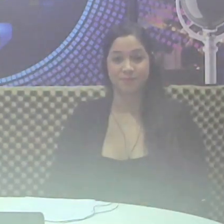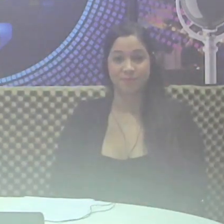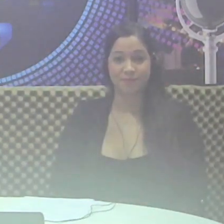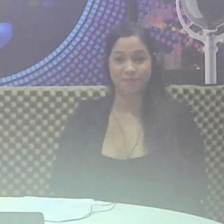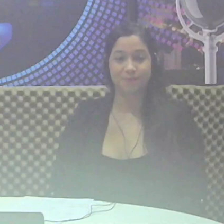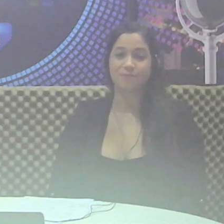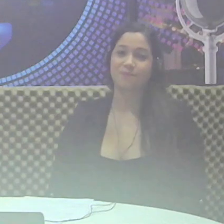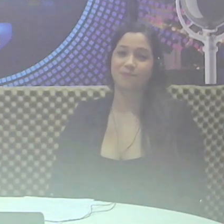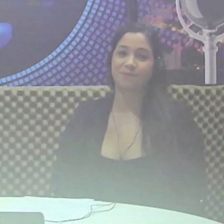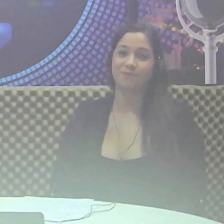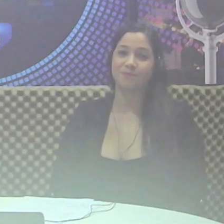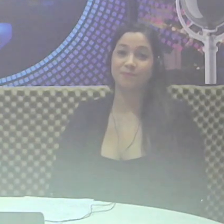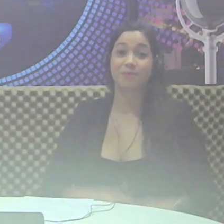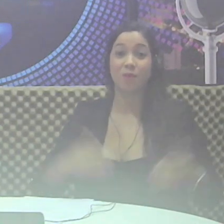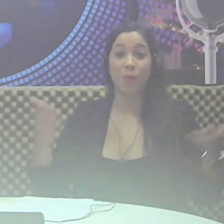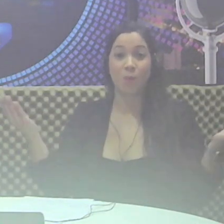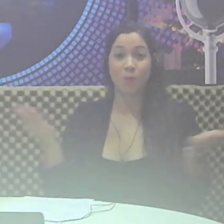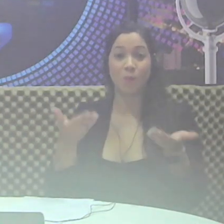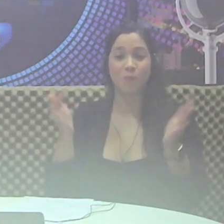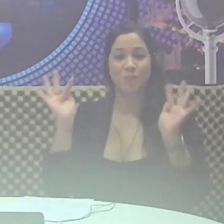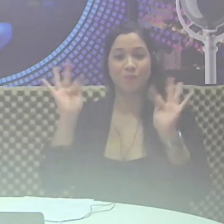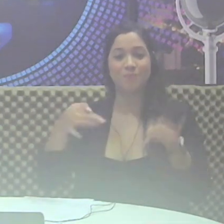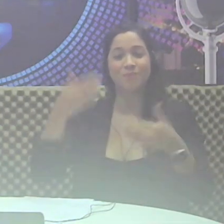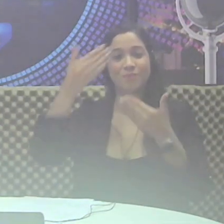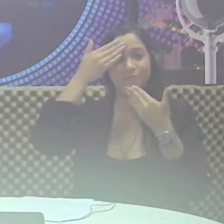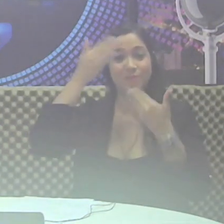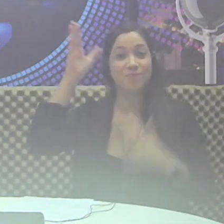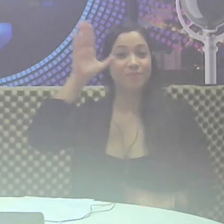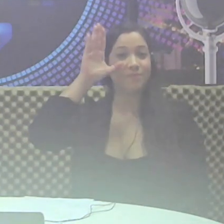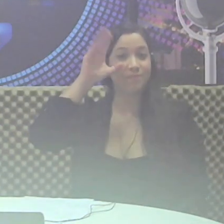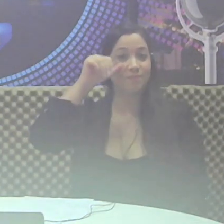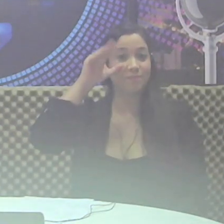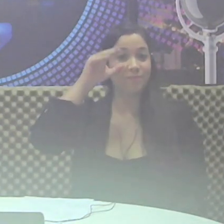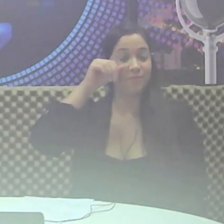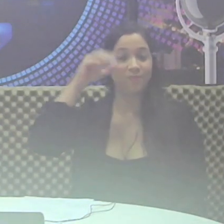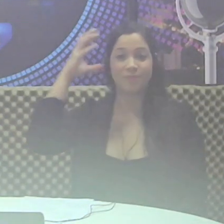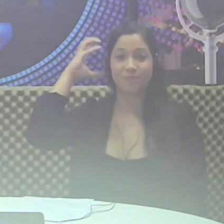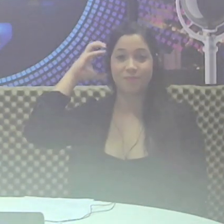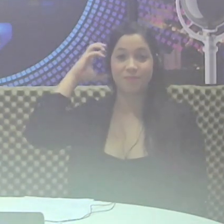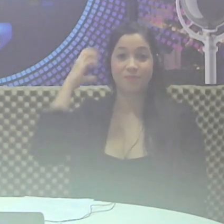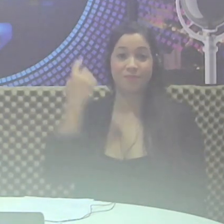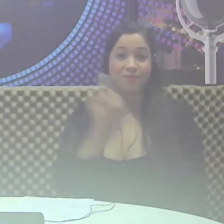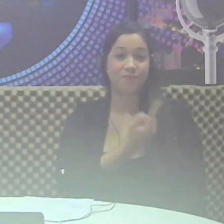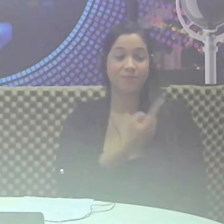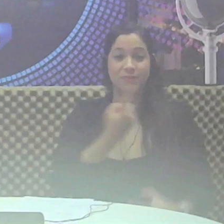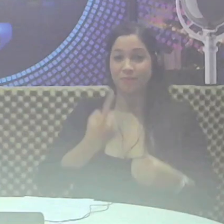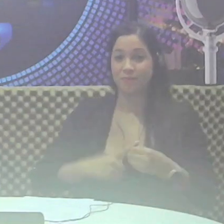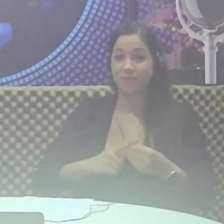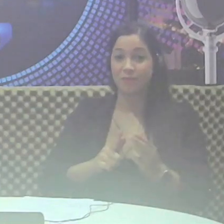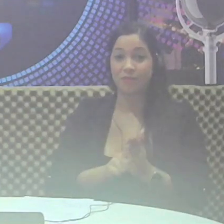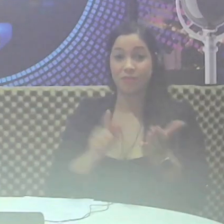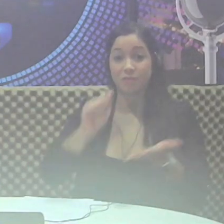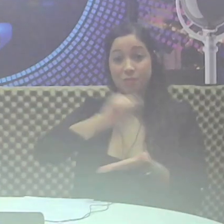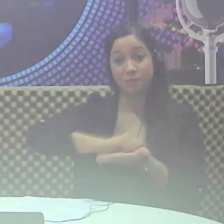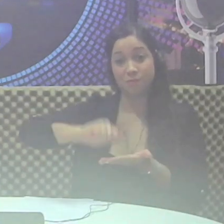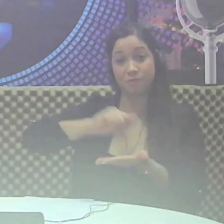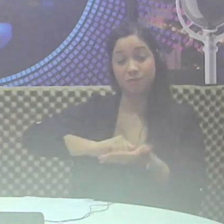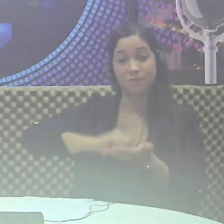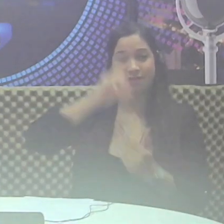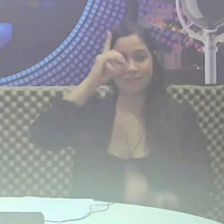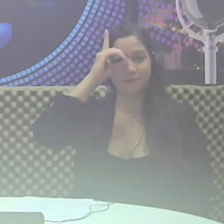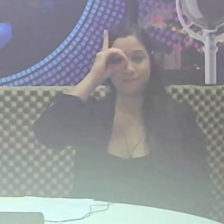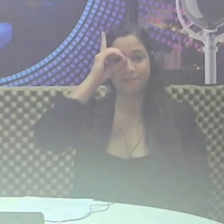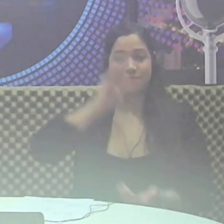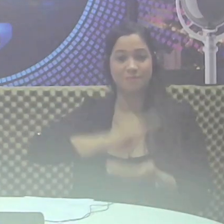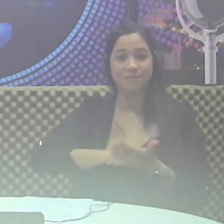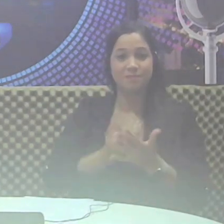notícias. A edição de hoje fica por aqui. Obrigado pela sua audiência. Rádio Nossa Cidade. Edição Daniela